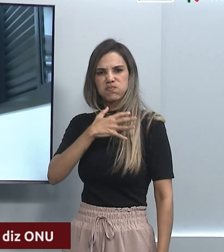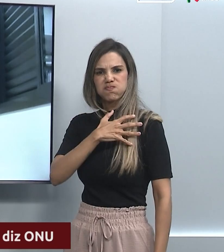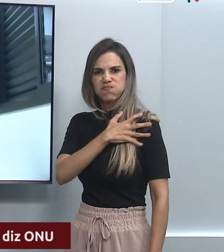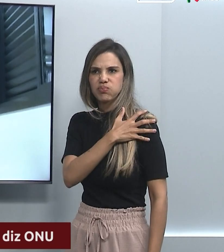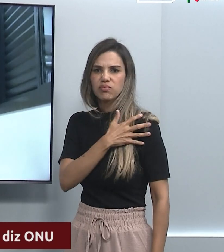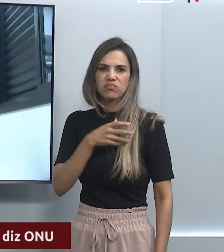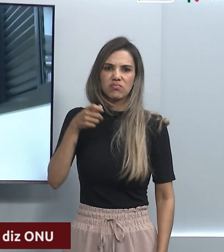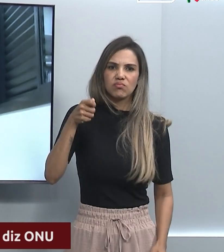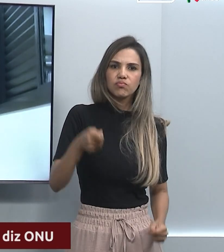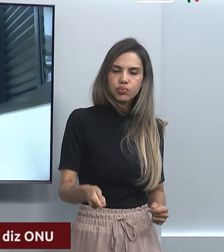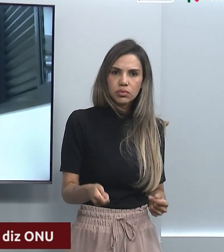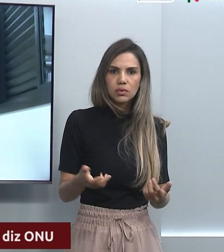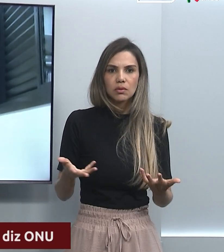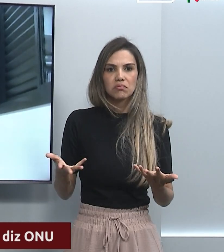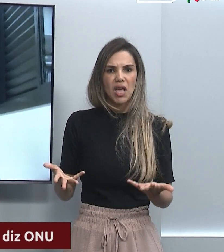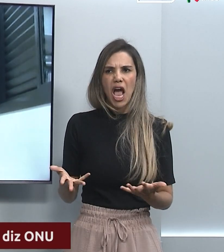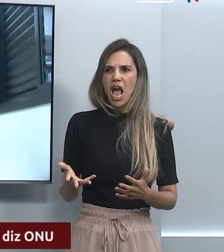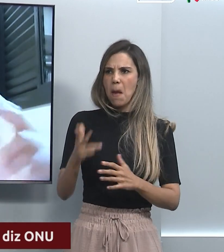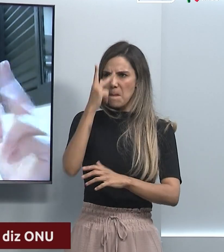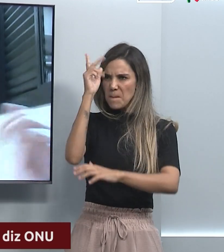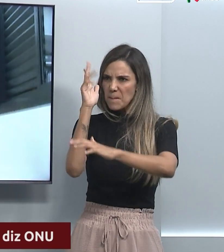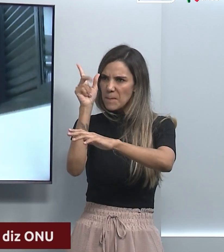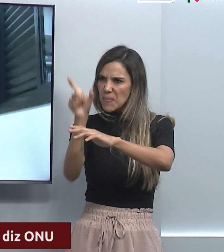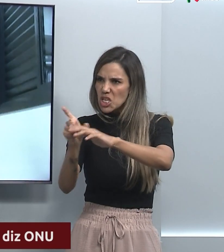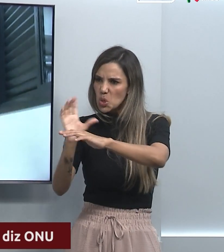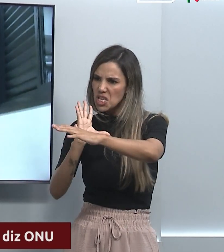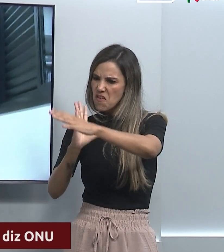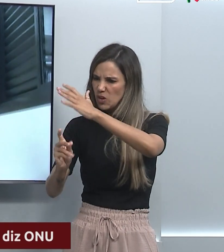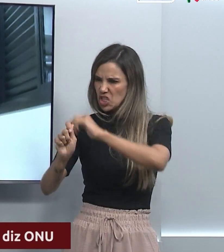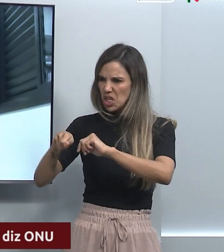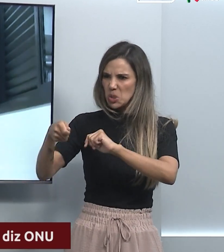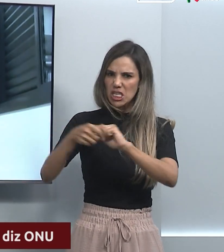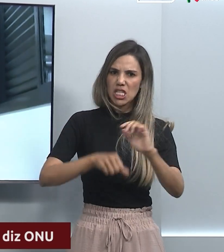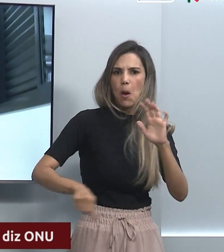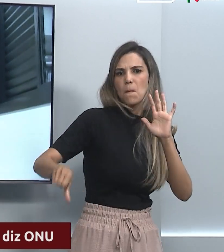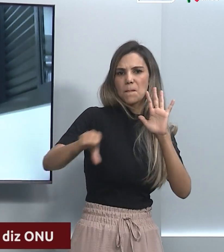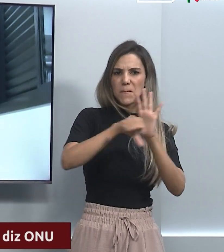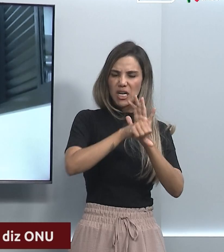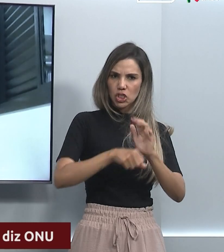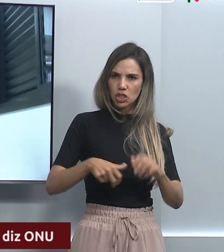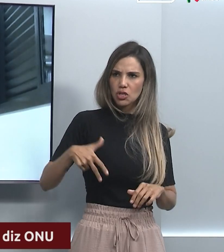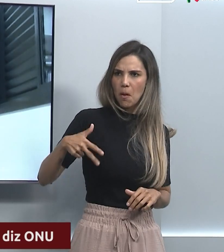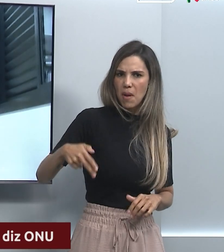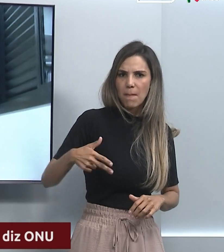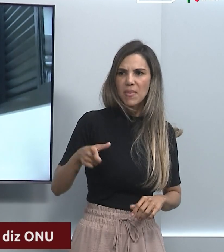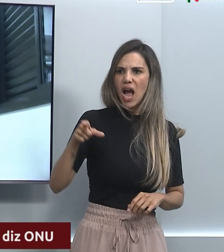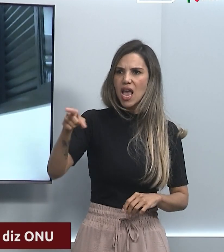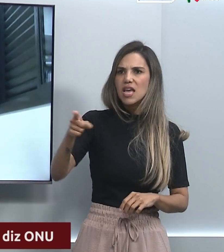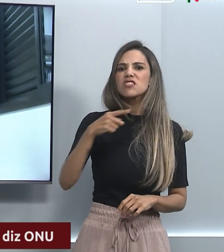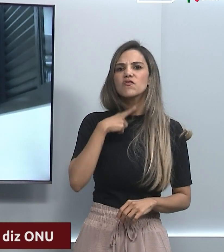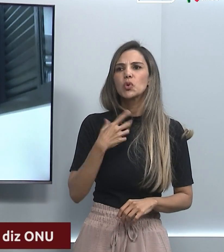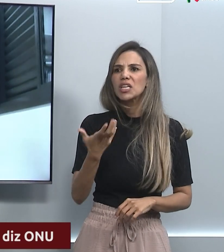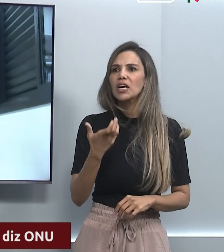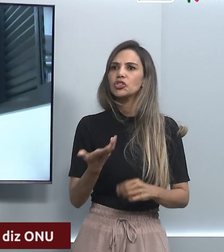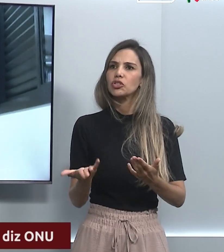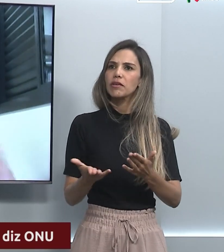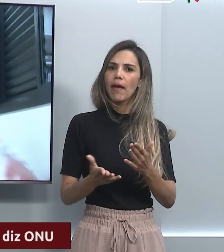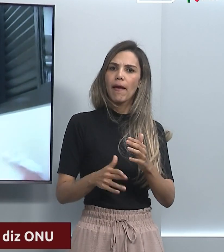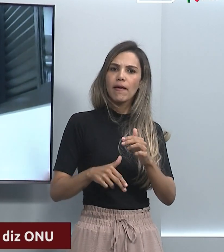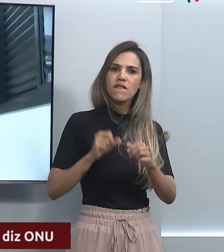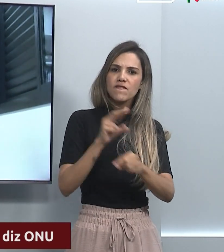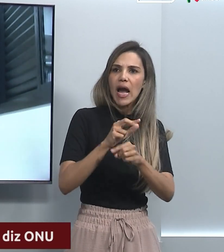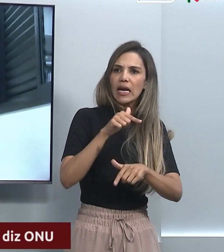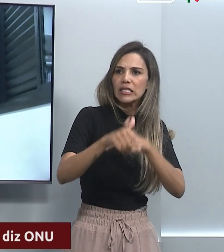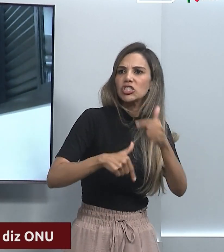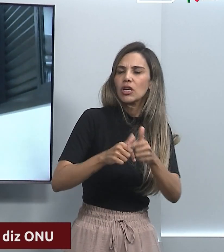com discursos de que refugiados são bandidos, ou refugiados vieram roubar nossos empregos, ou vieram corromper,